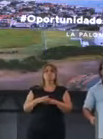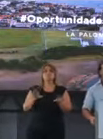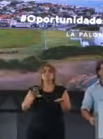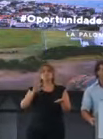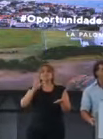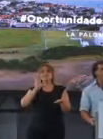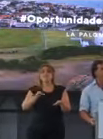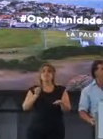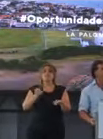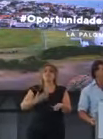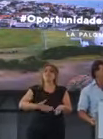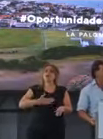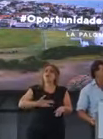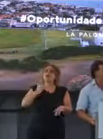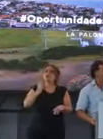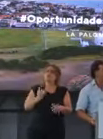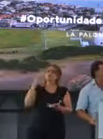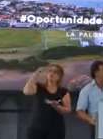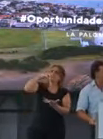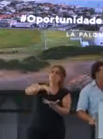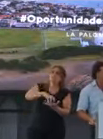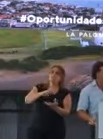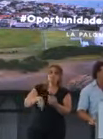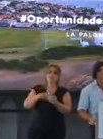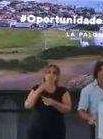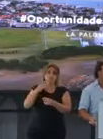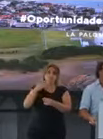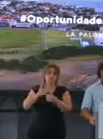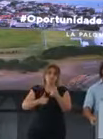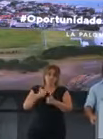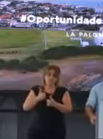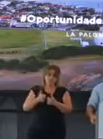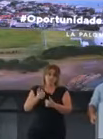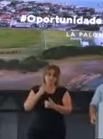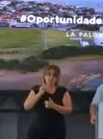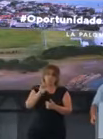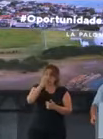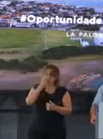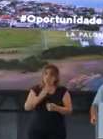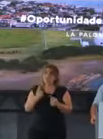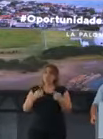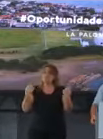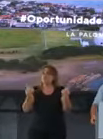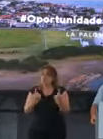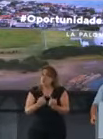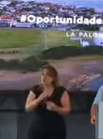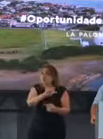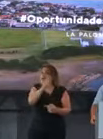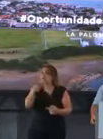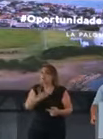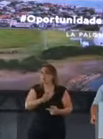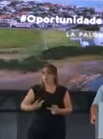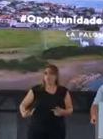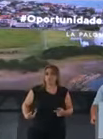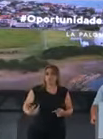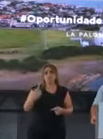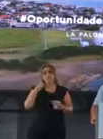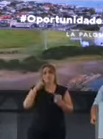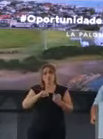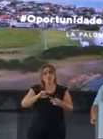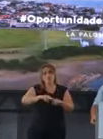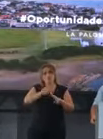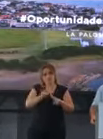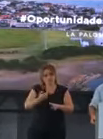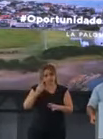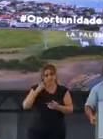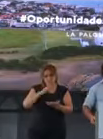afirmando que estamos de acuerdo que se instale esa inversión para el país, si nos toca ser gobierno, vamos a renegociar todo lo que